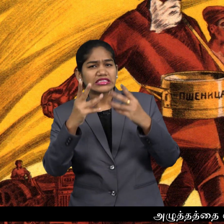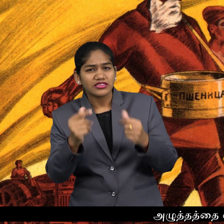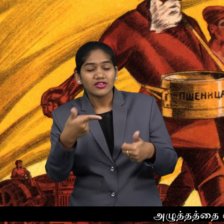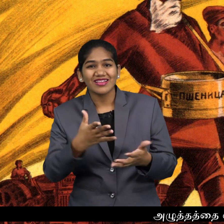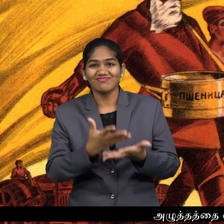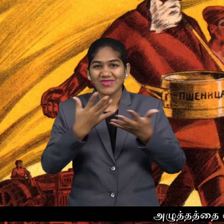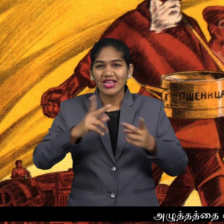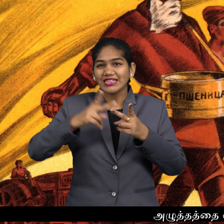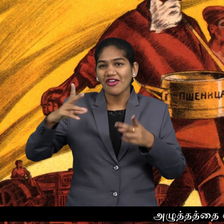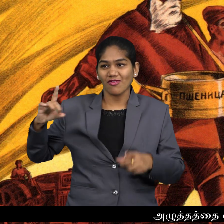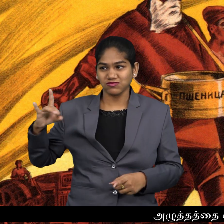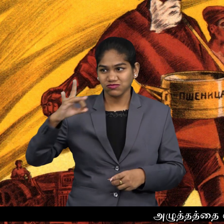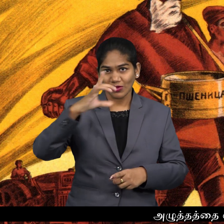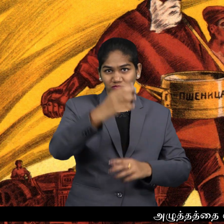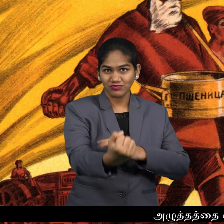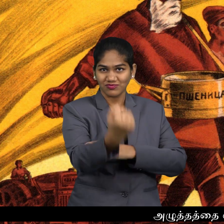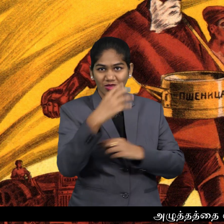பொது அழுத்தத்தை எதிர்கொண்டன.